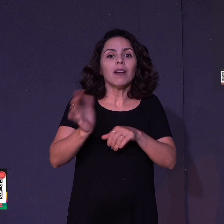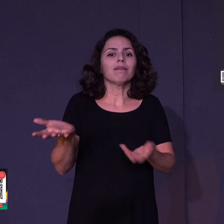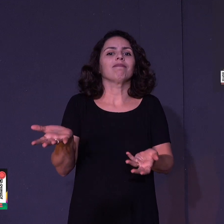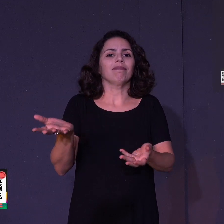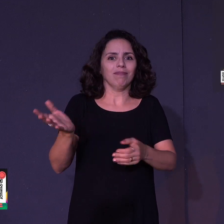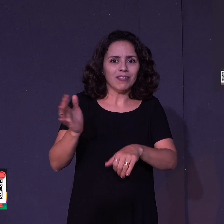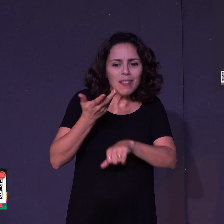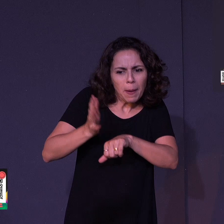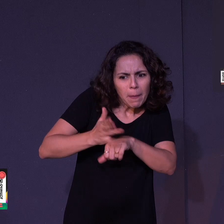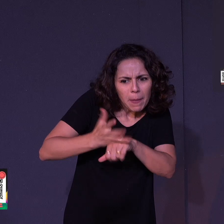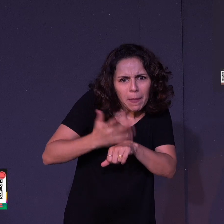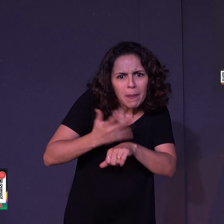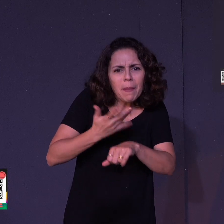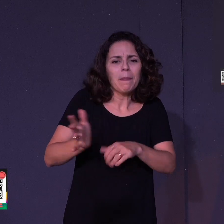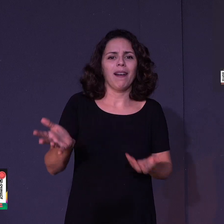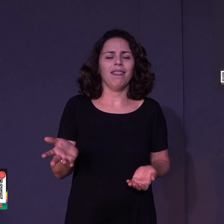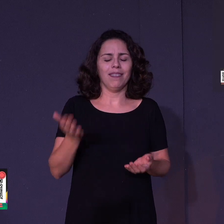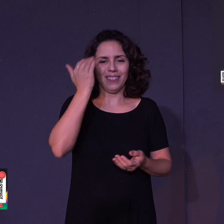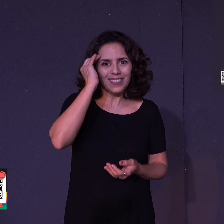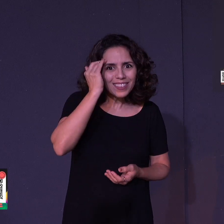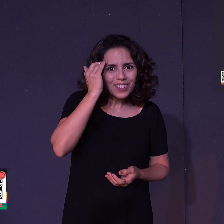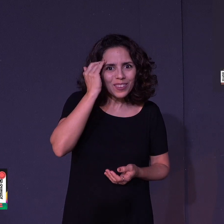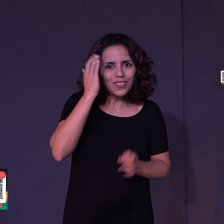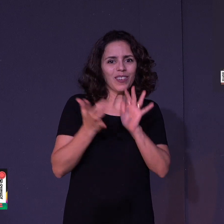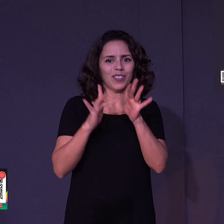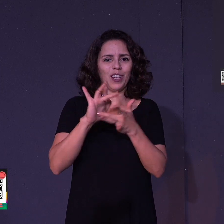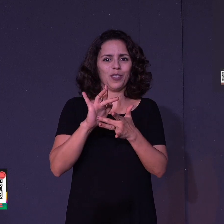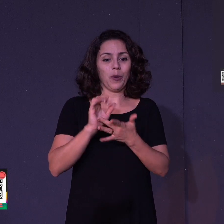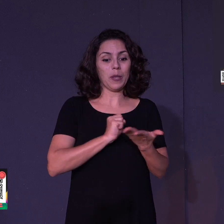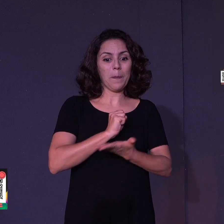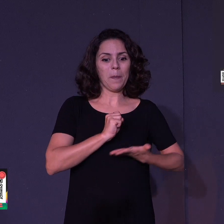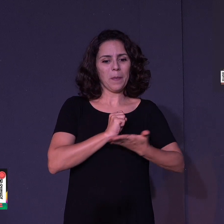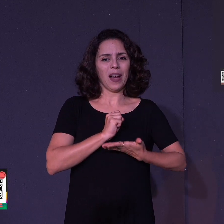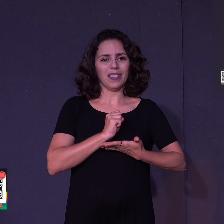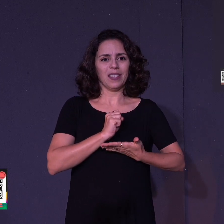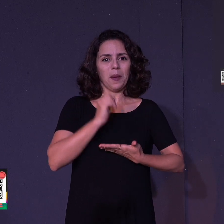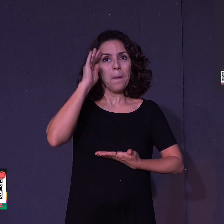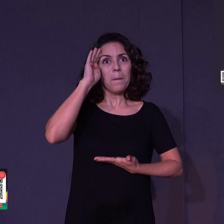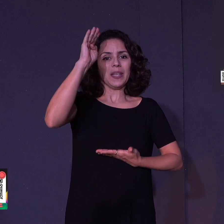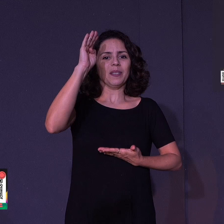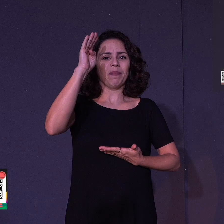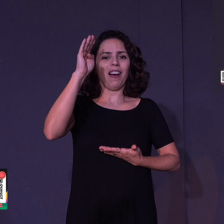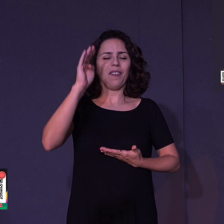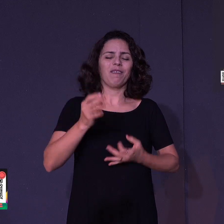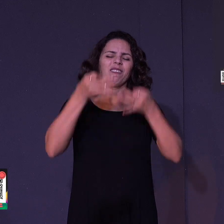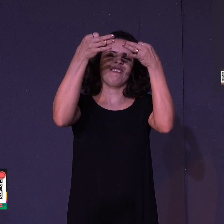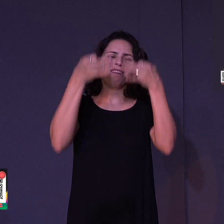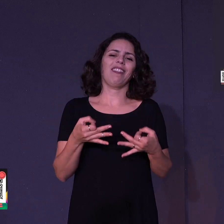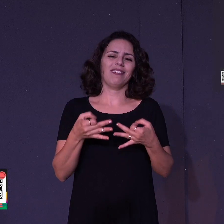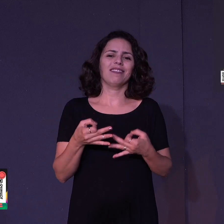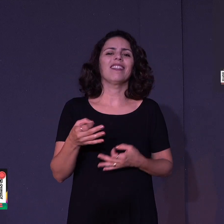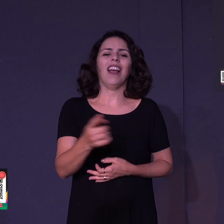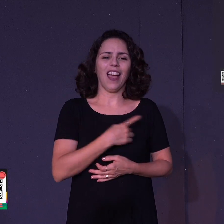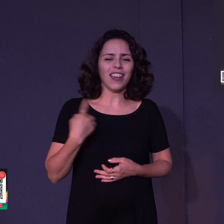instrução, Jesus como fundamento. Não tem erro. Seremos prósperos, seremos felizes,